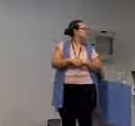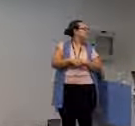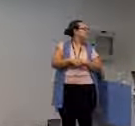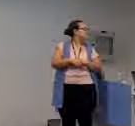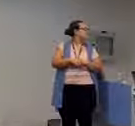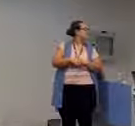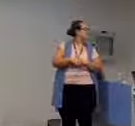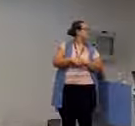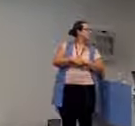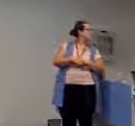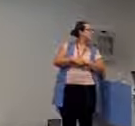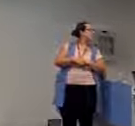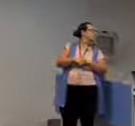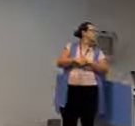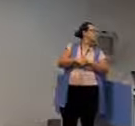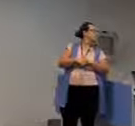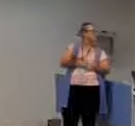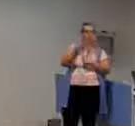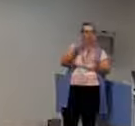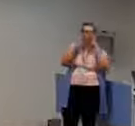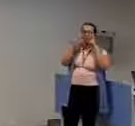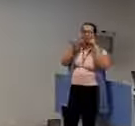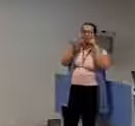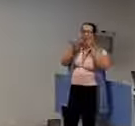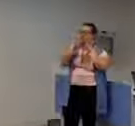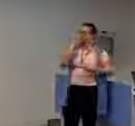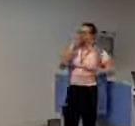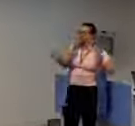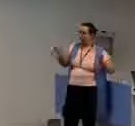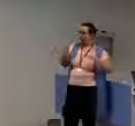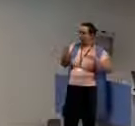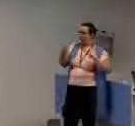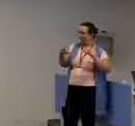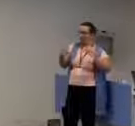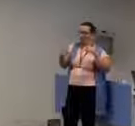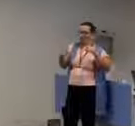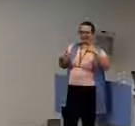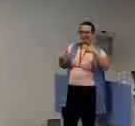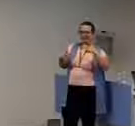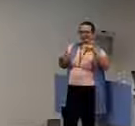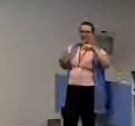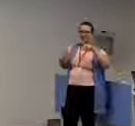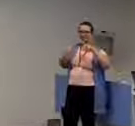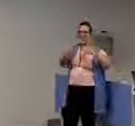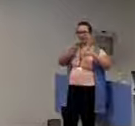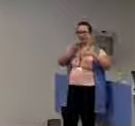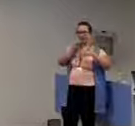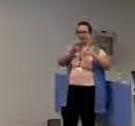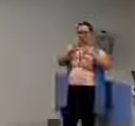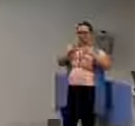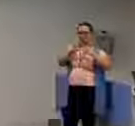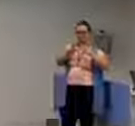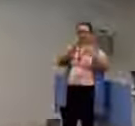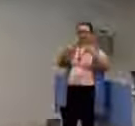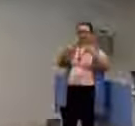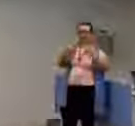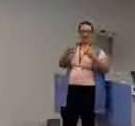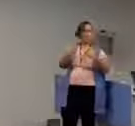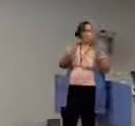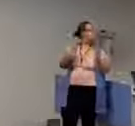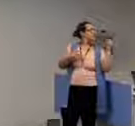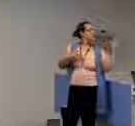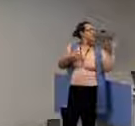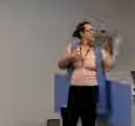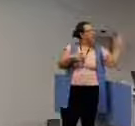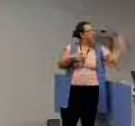Mais para frente um pouco, ó. Eu já tenho a visualização da projeção, eu tenho uma área de trabalho aqui, então tudo que eu vou fazendo aqui, dizendo em que estágio ela